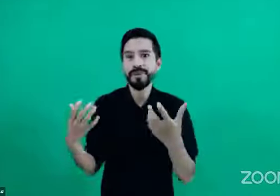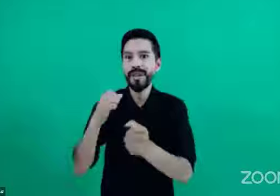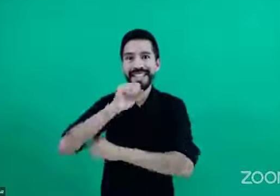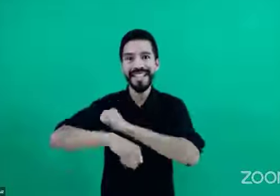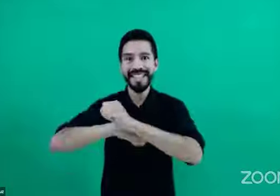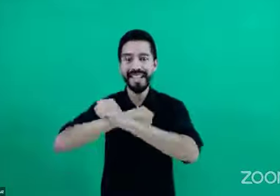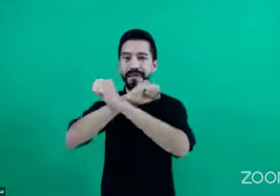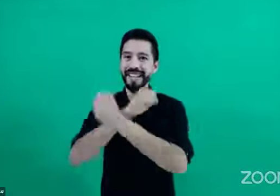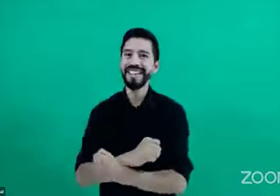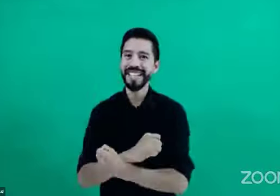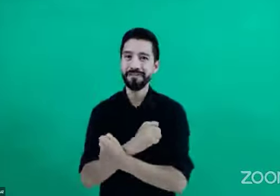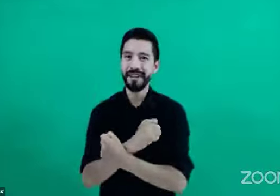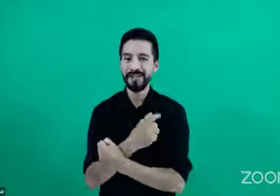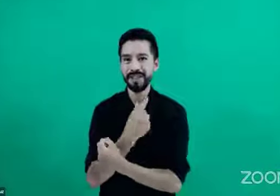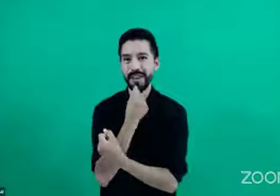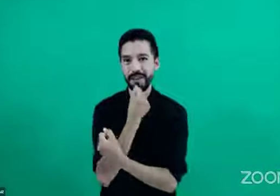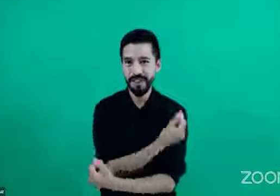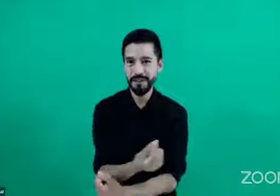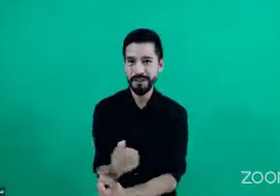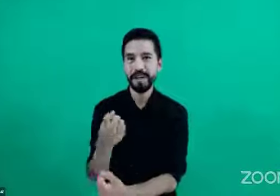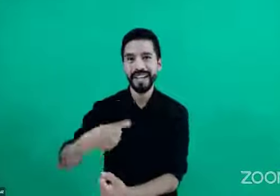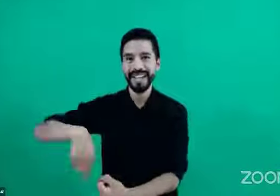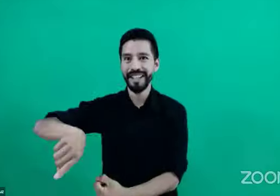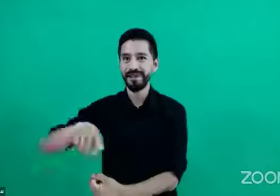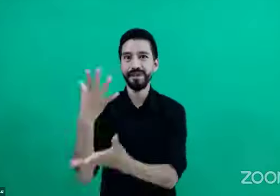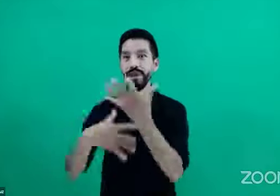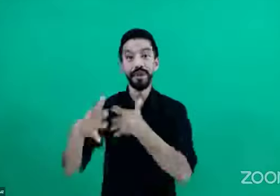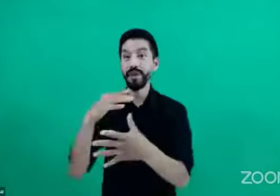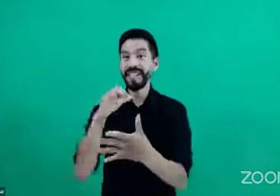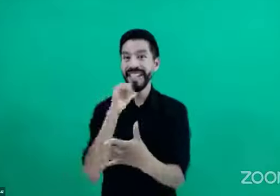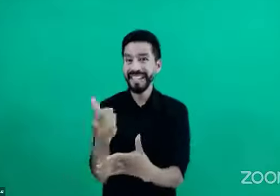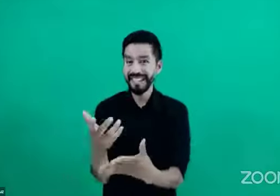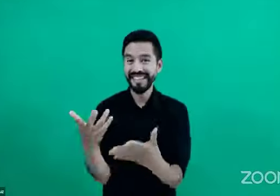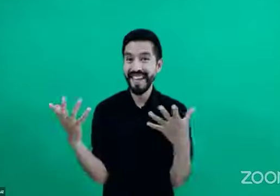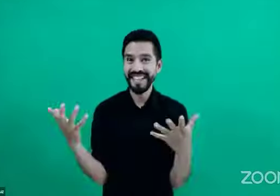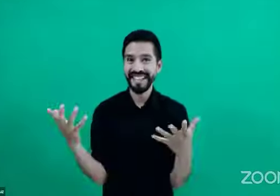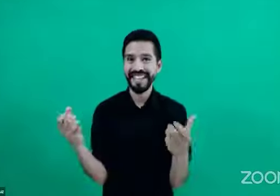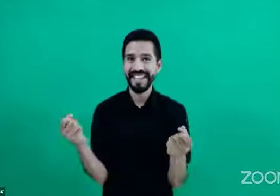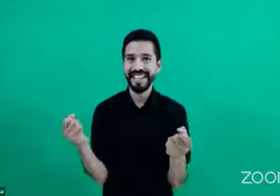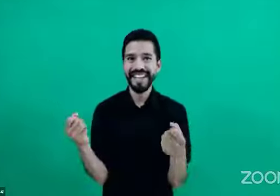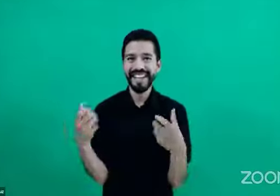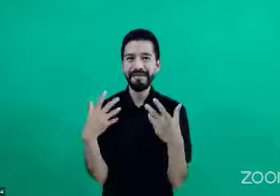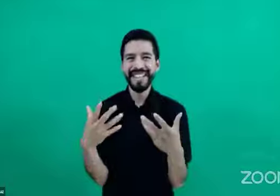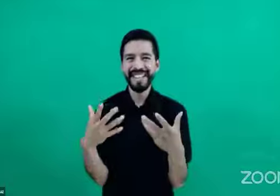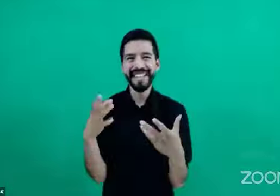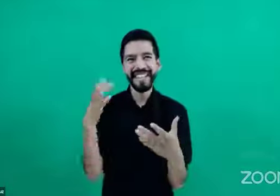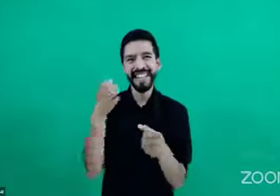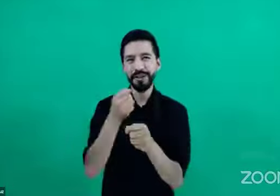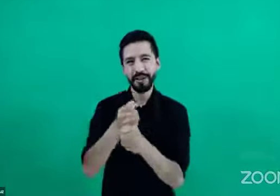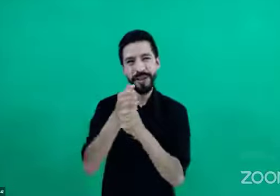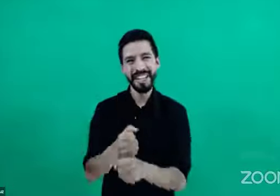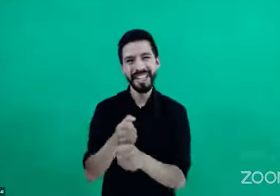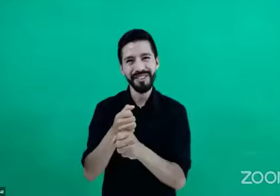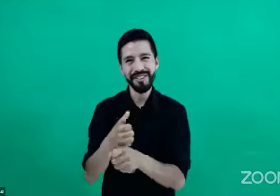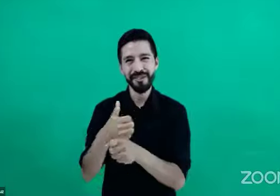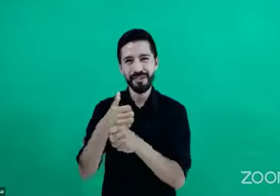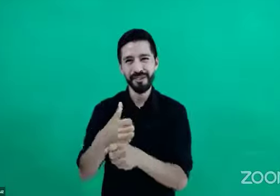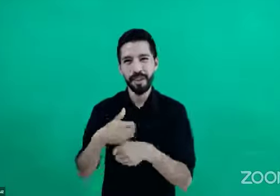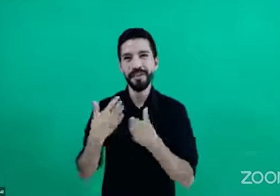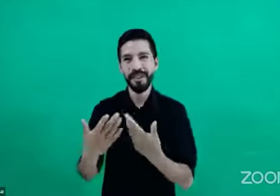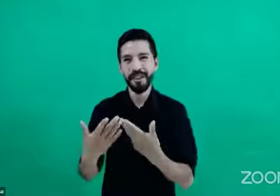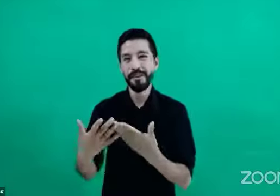tiempo incluso hasta les amarraban las manos a los niños para que ellos no hicieran nada de señas. Imagínate la tortura que